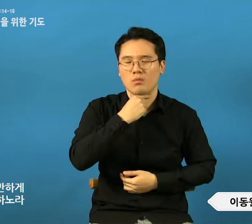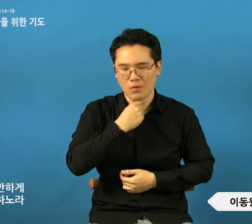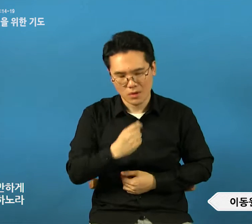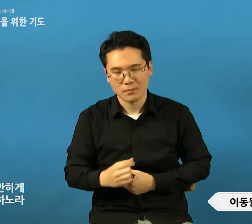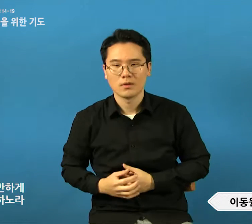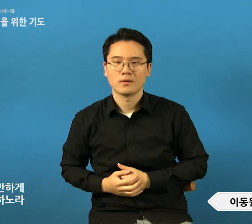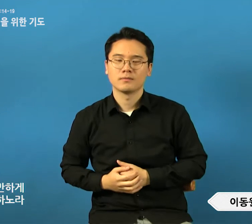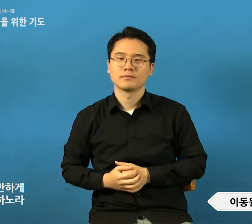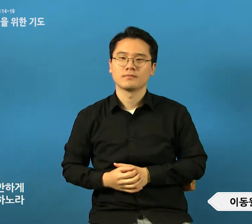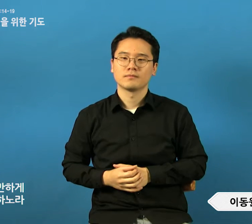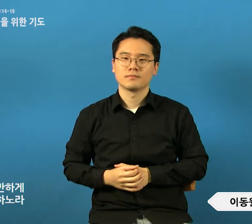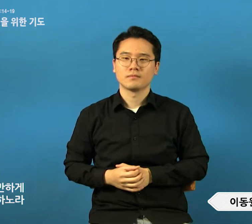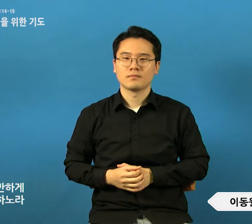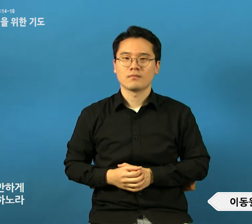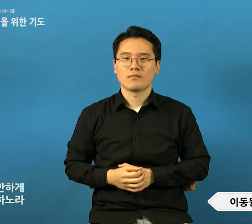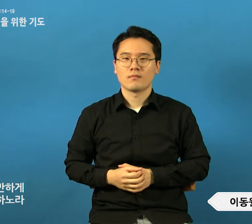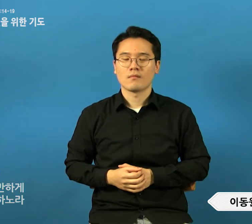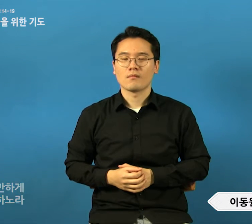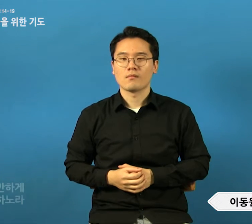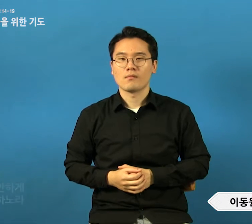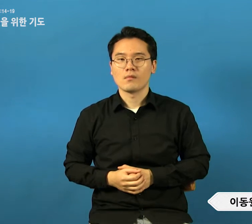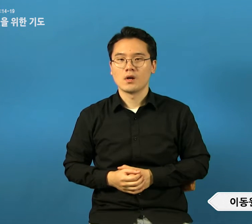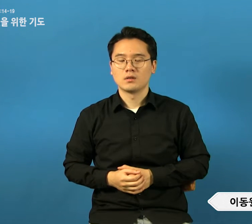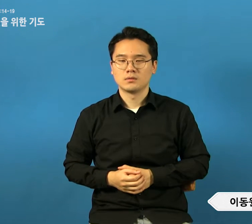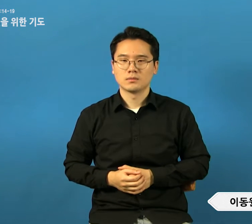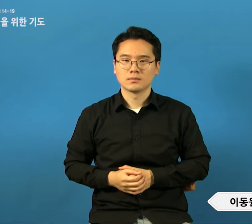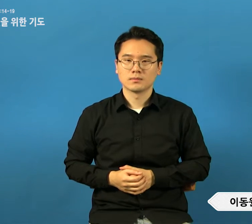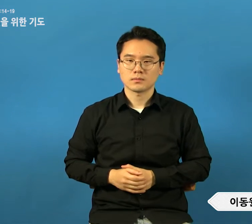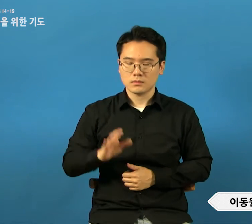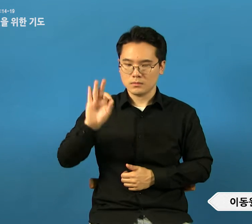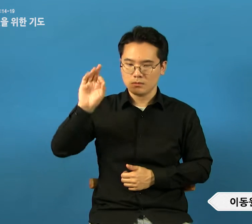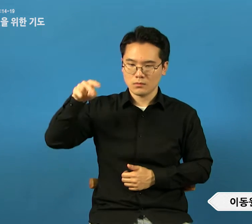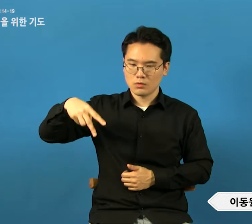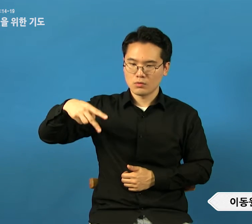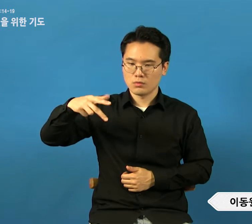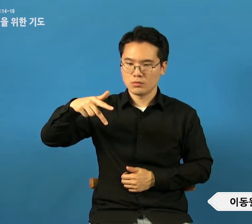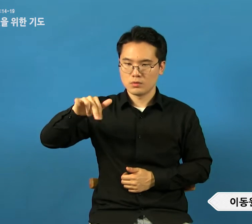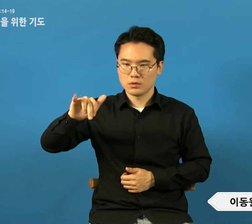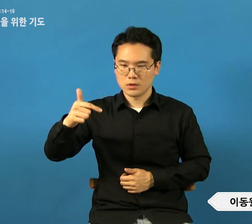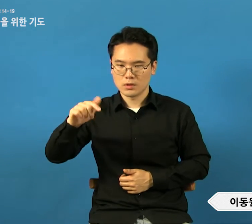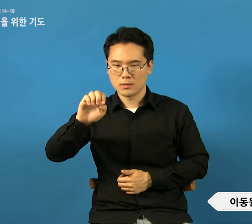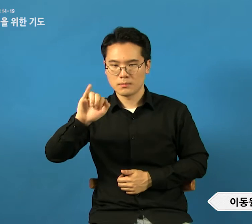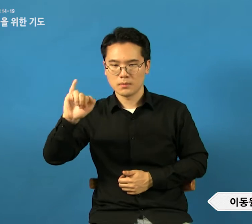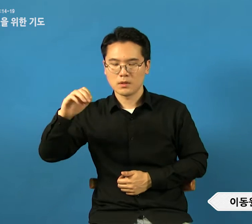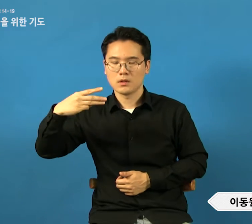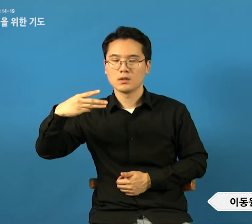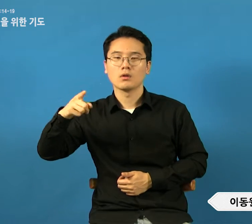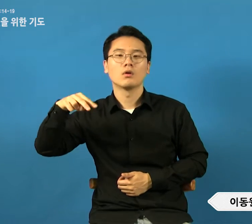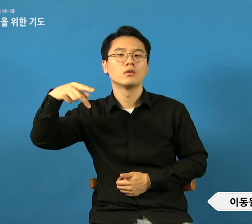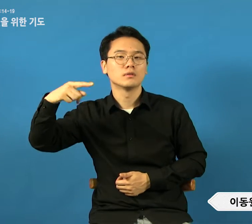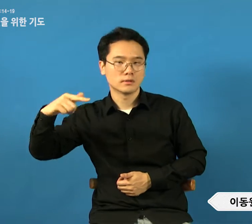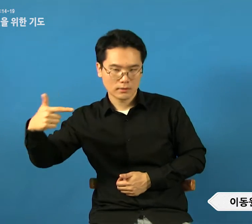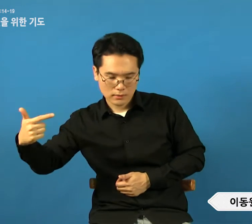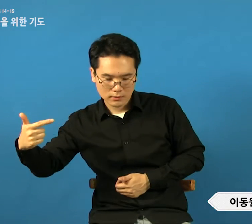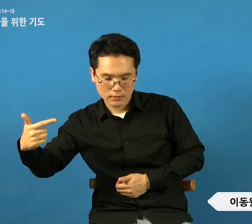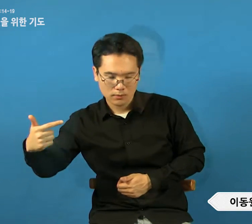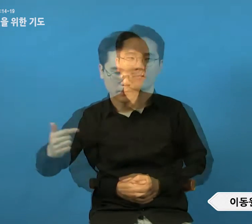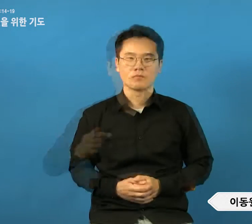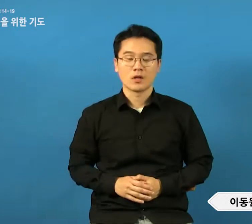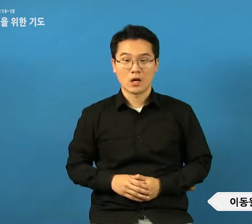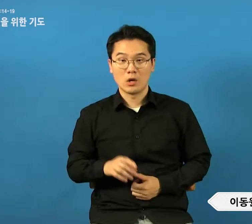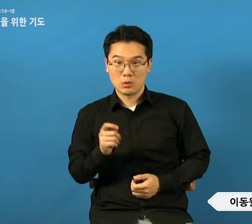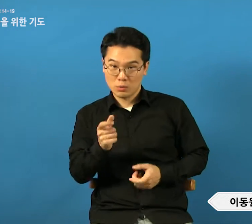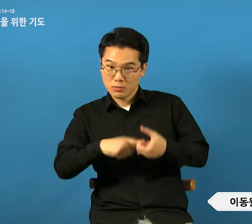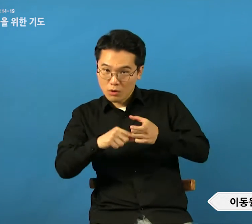근데 이 대목을 유진 피터슨은 현대인을 위한 메시지 성경에서 더 이렇게 번역했습니다. 더